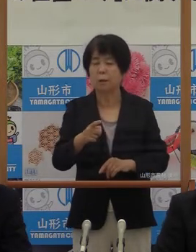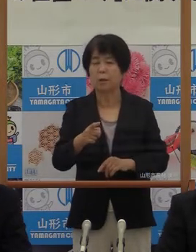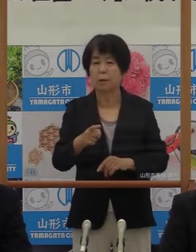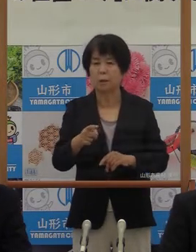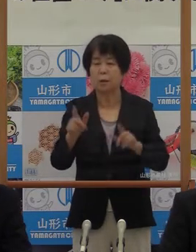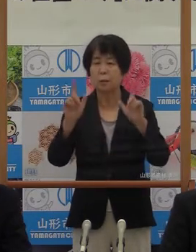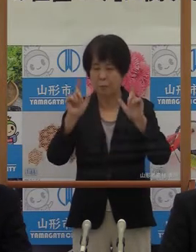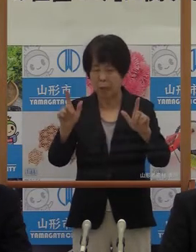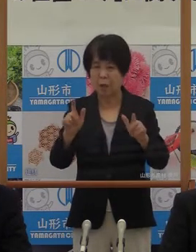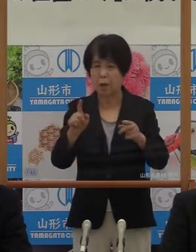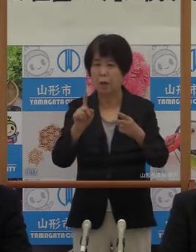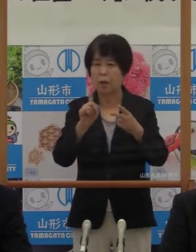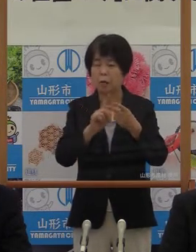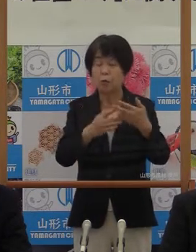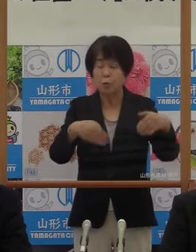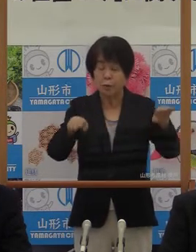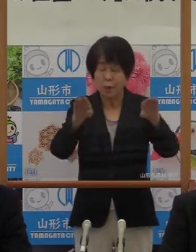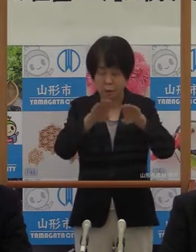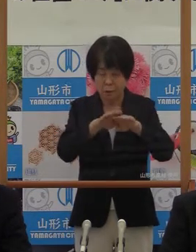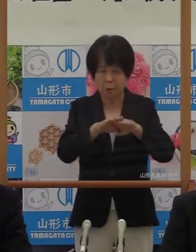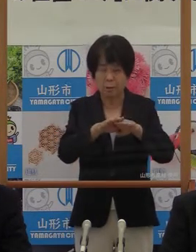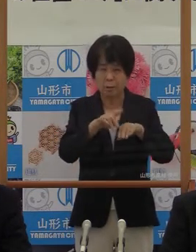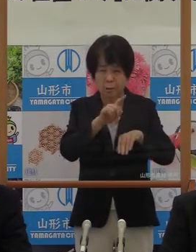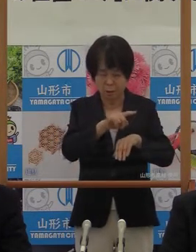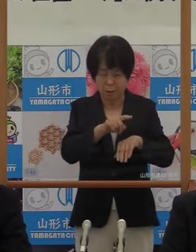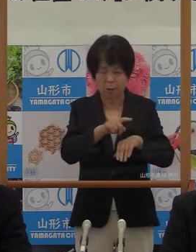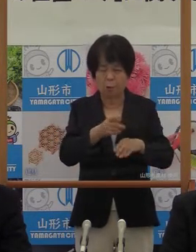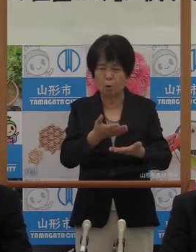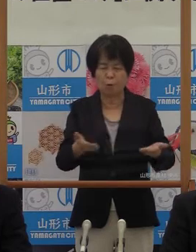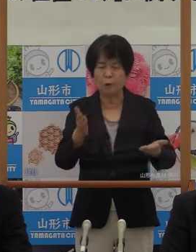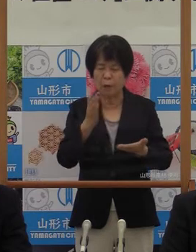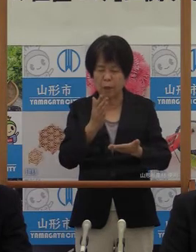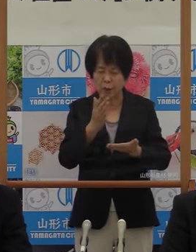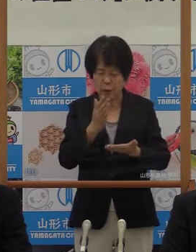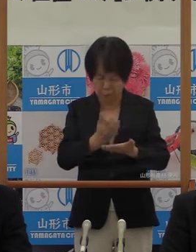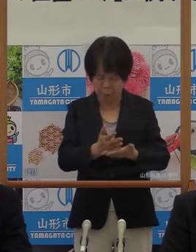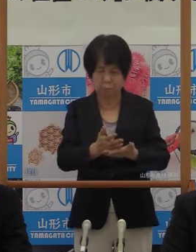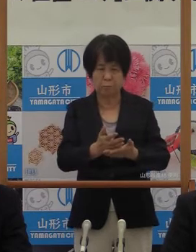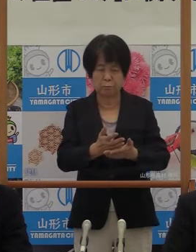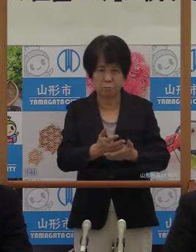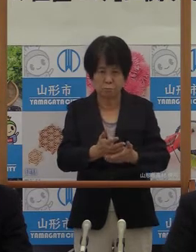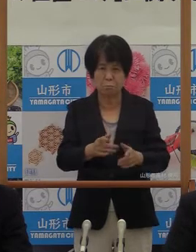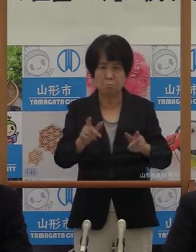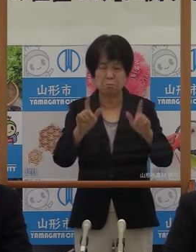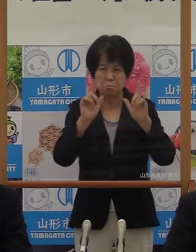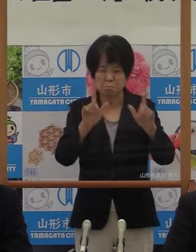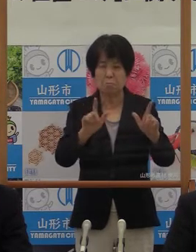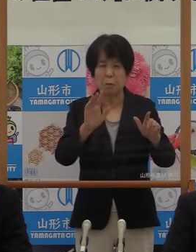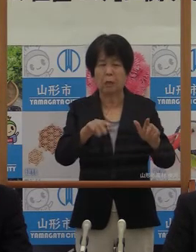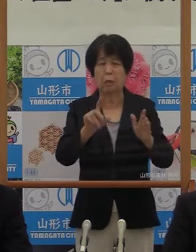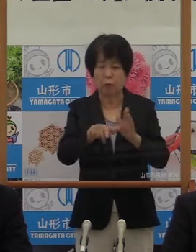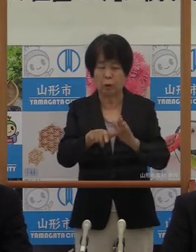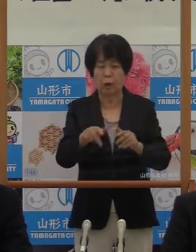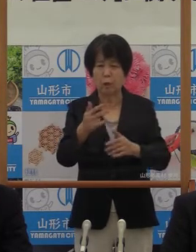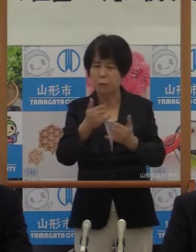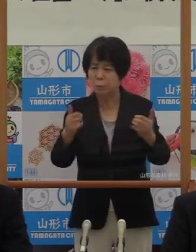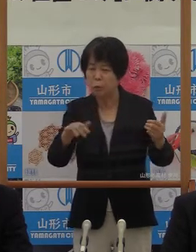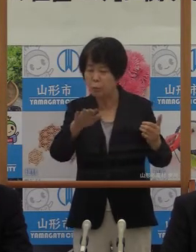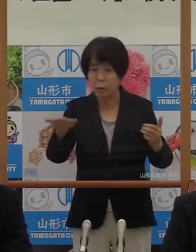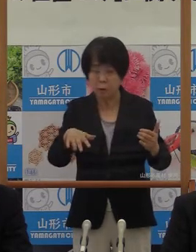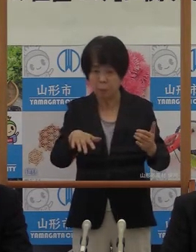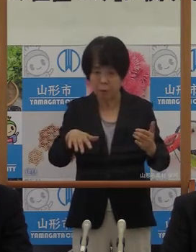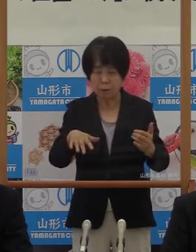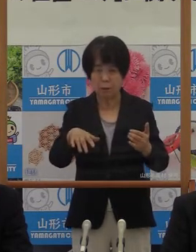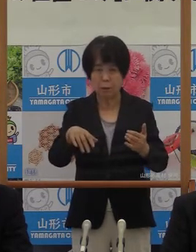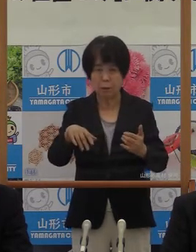千歳館さんからその発表があった時のですね、まあ、市民の皆さんの反応ですね、 やはり、まあ、市役所にもそうですし、